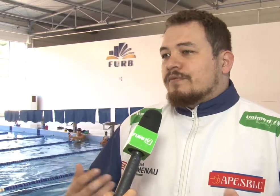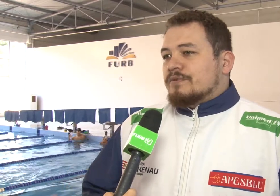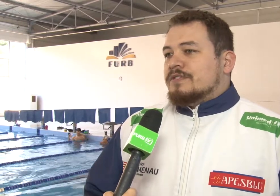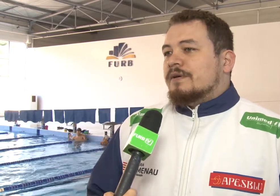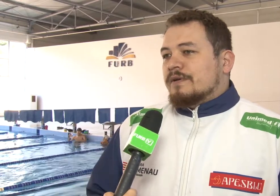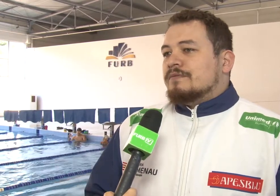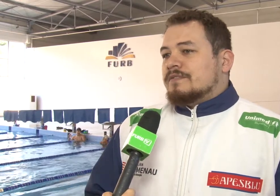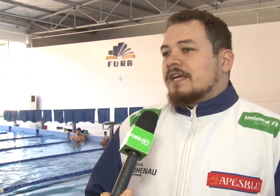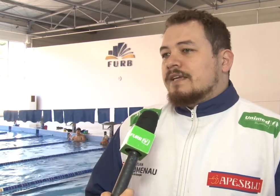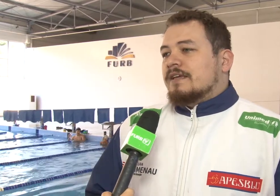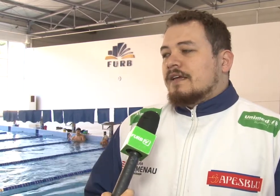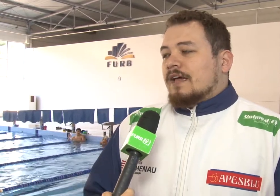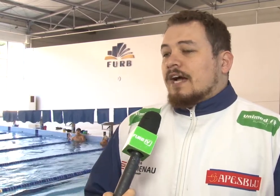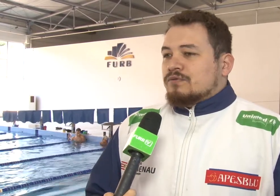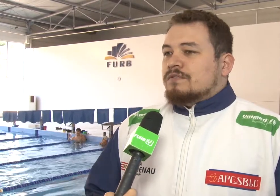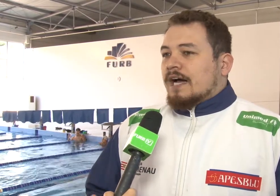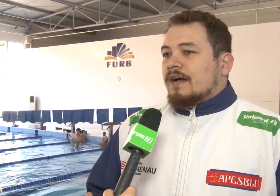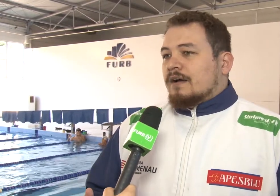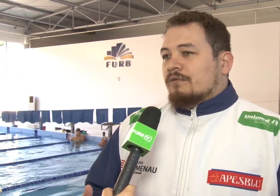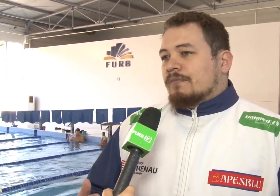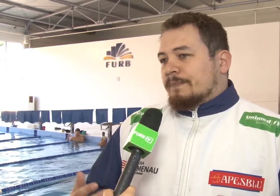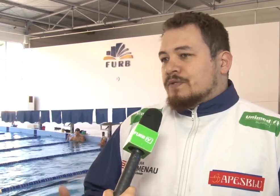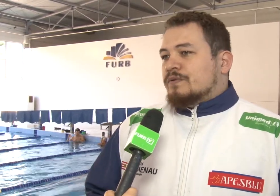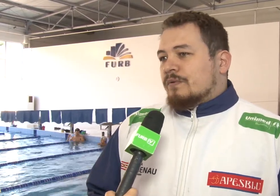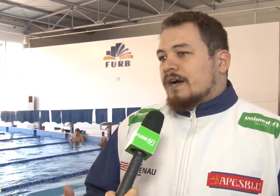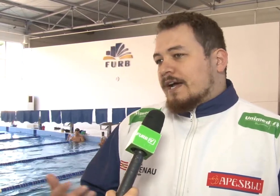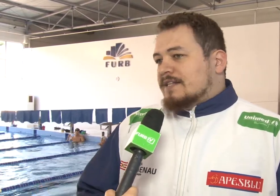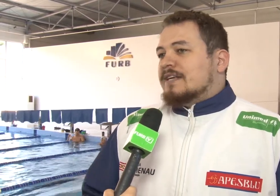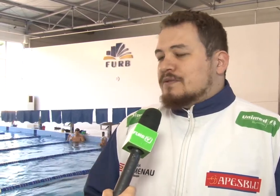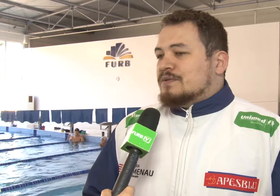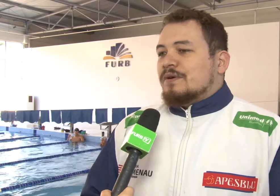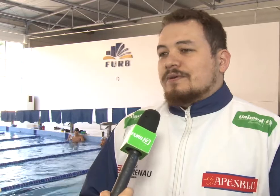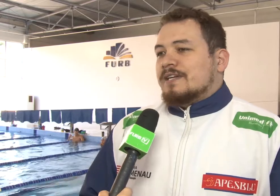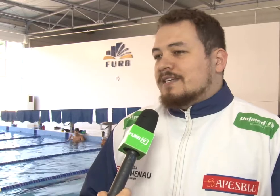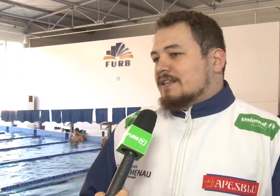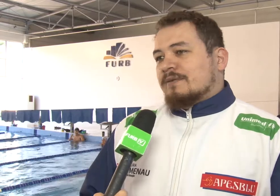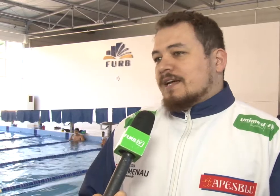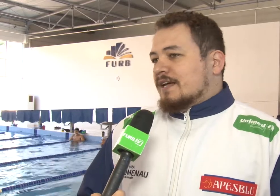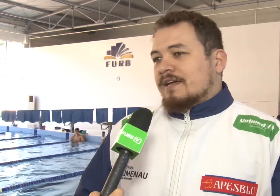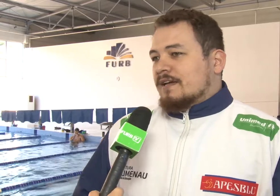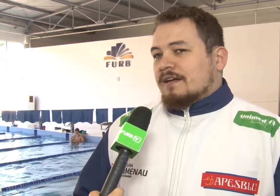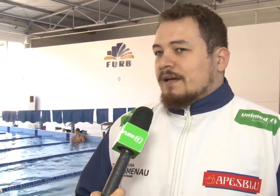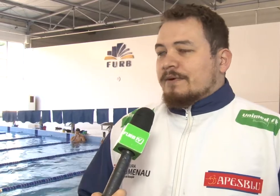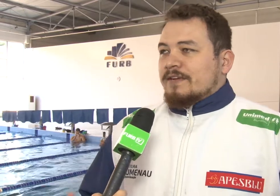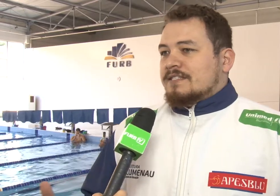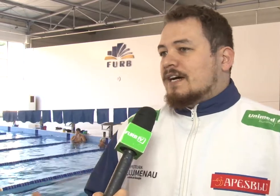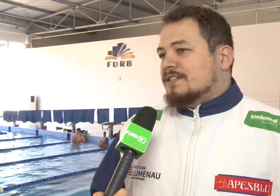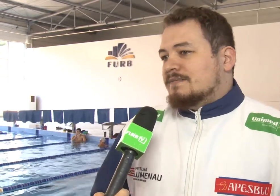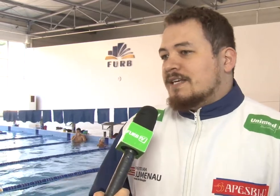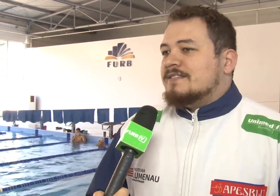evolução e consegue ajudar uma pessoa a realizar seu sonho. Então, é uma felicidade imensa.